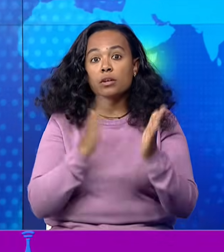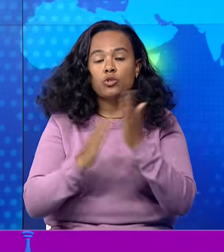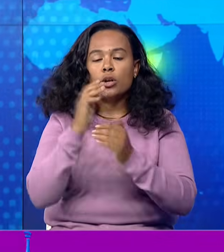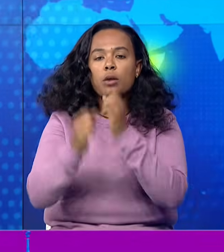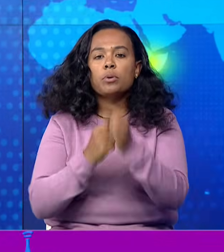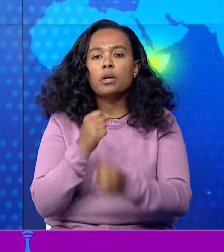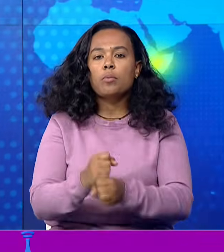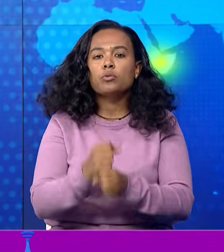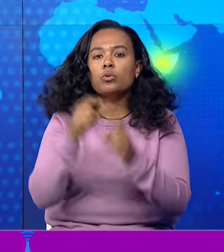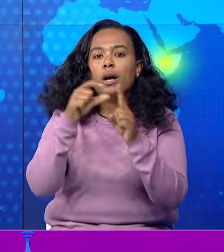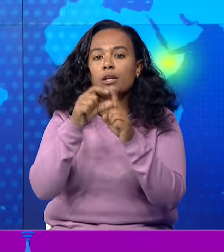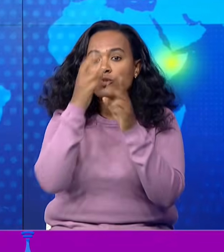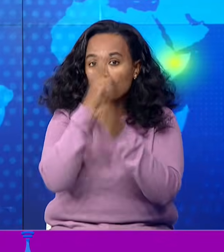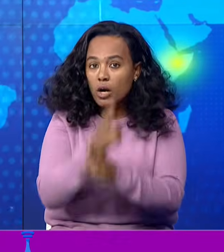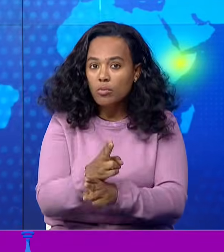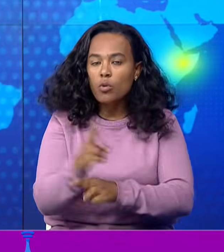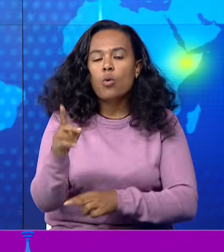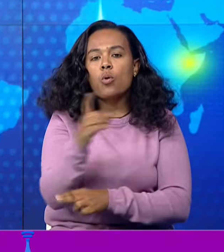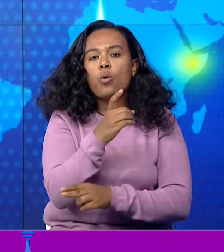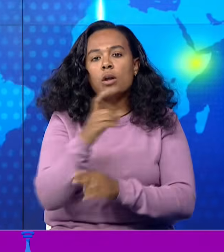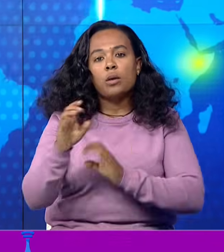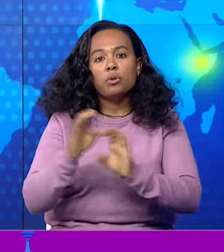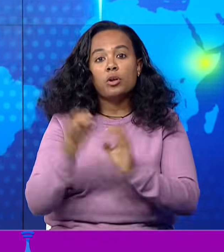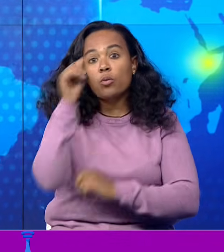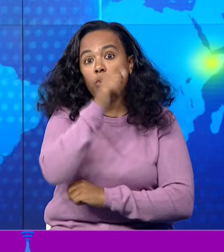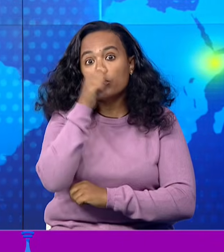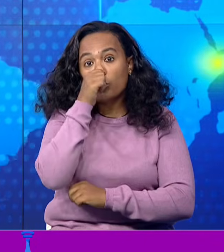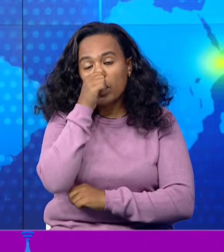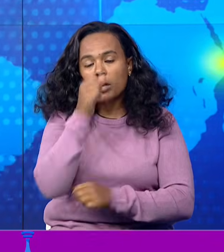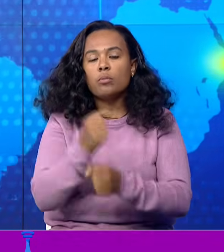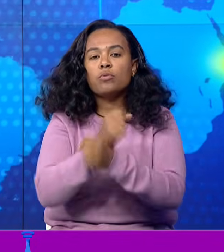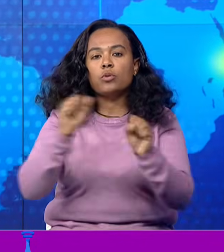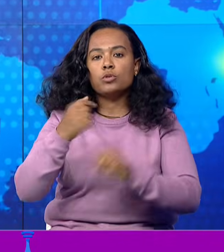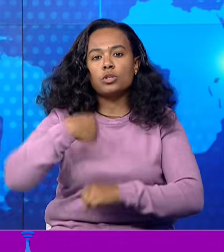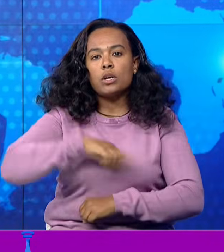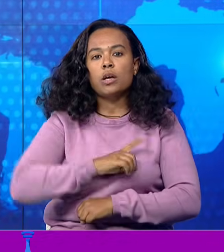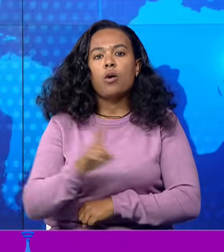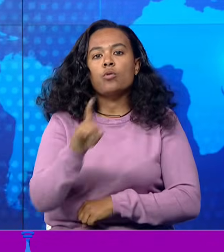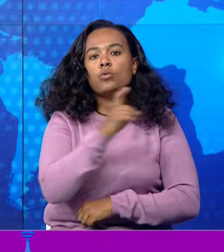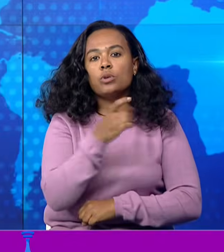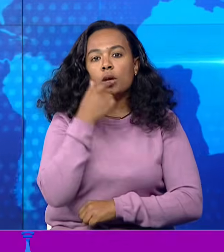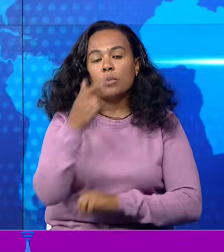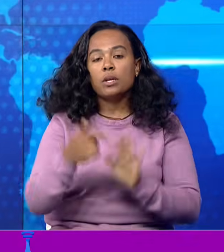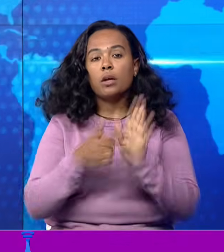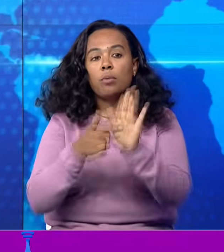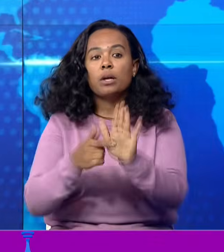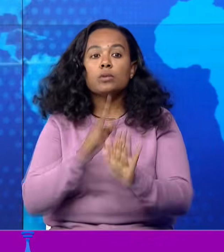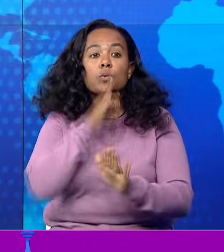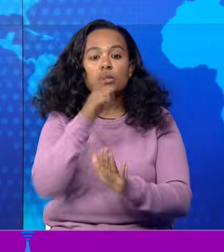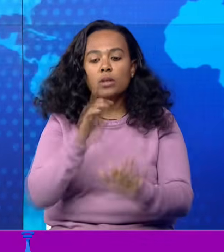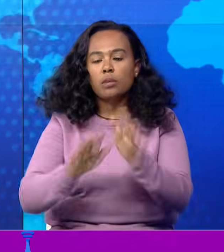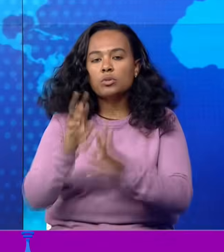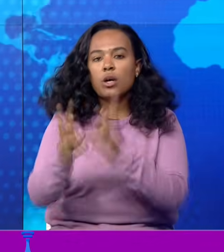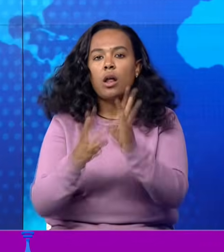በየዓመቱ ቃላቸውን አክብሩ ሆኗል የሚስተጋባው። ኢትዮጵያ ግን መፍትሄዎቹ እኛው እንሆንን ያመላከተ እውነተኛ እርምጃን